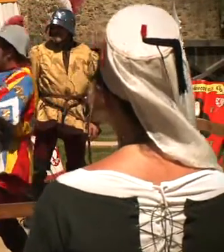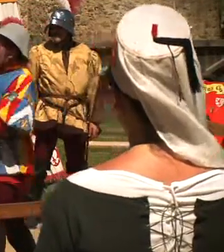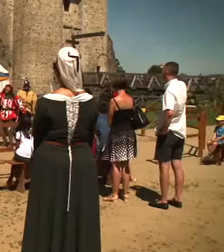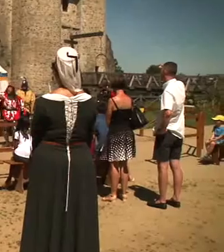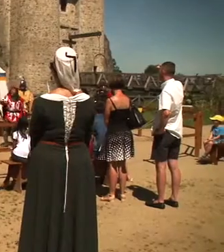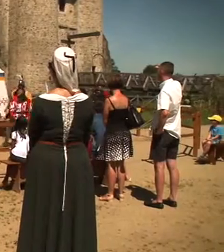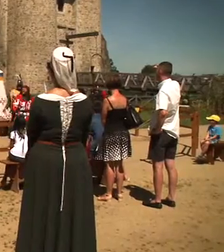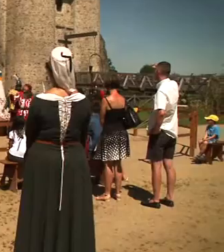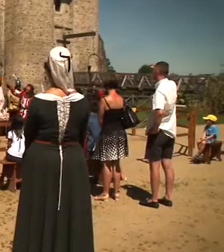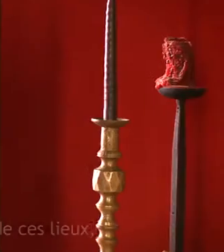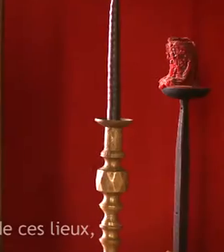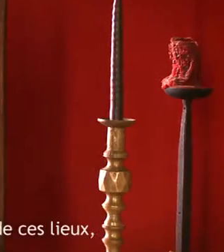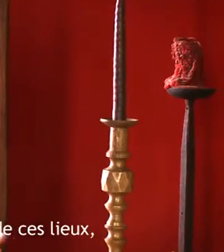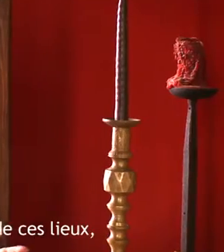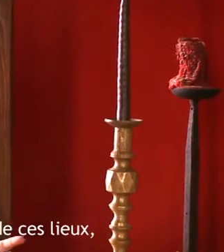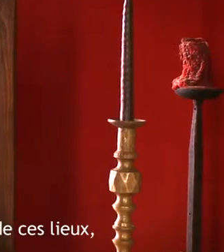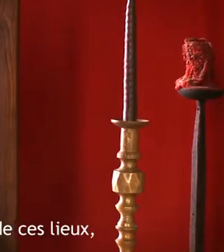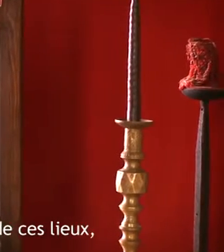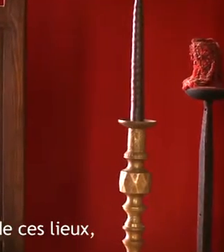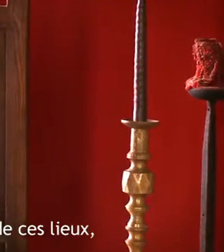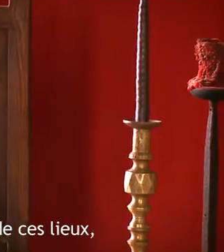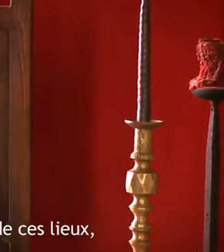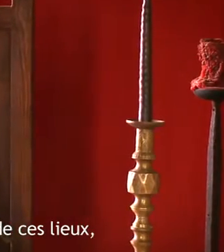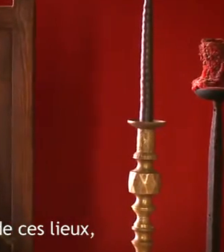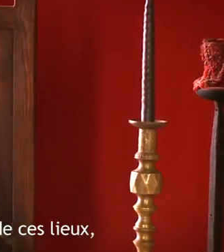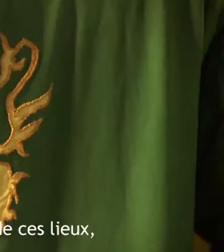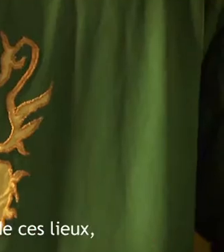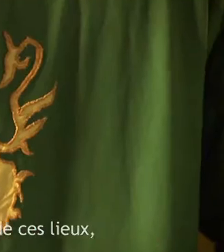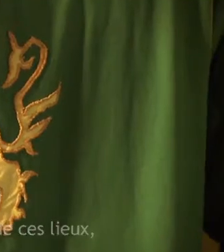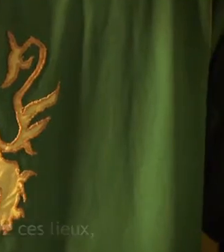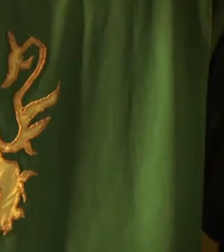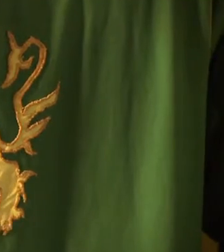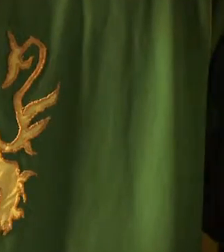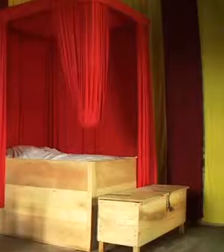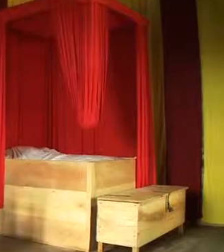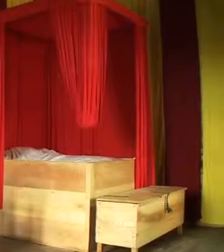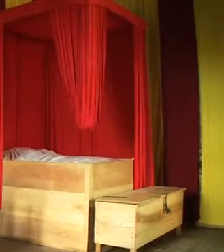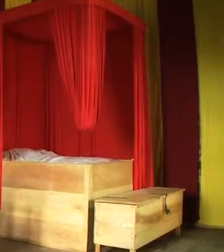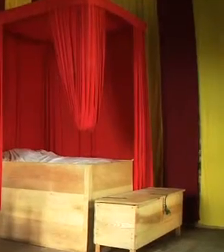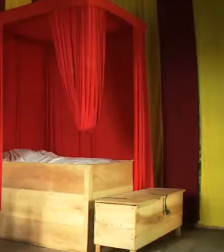Je suis Violante Visconti, maîtresse de ces lieux ici à Saint-Mémin.